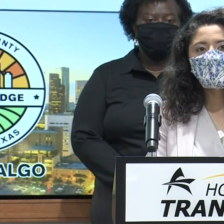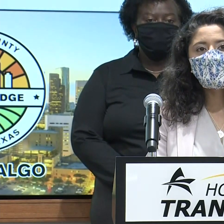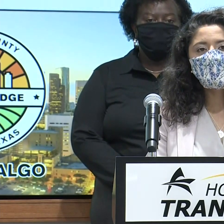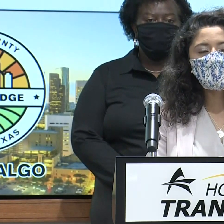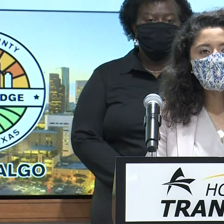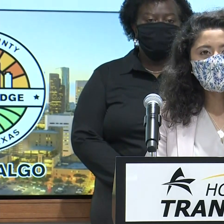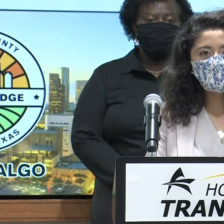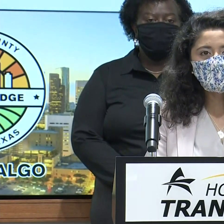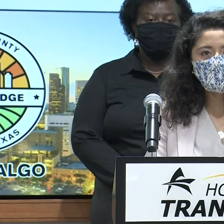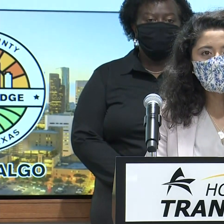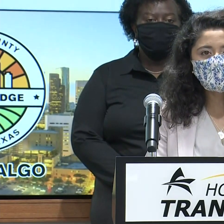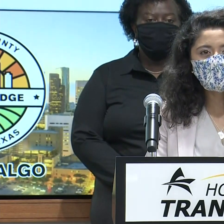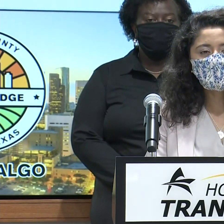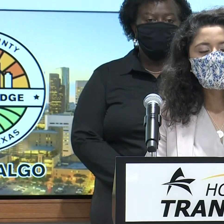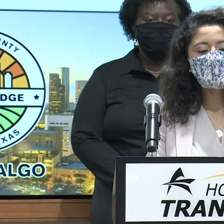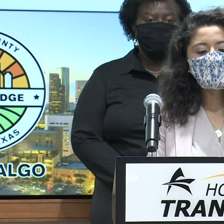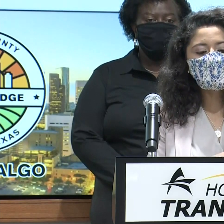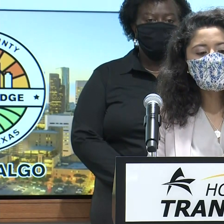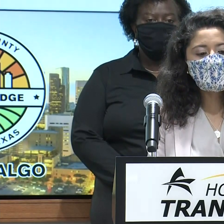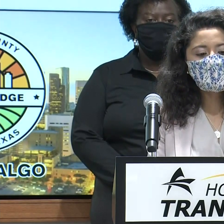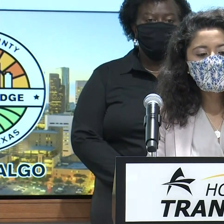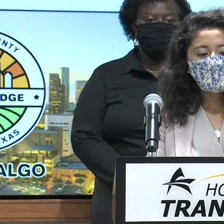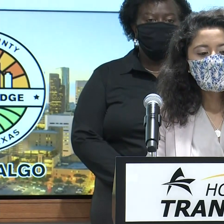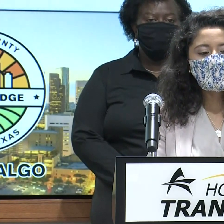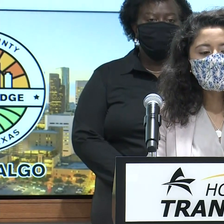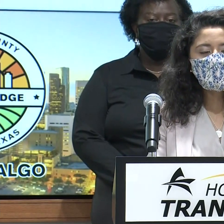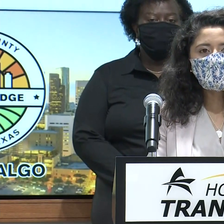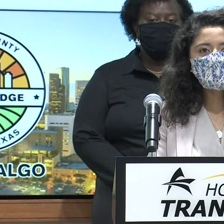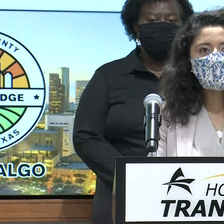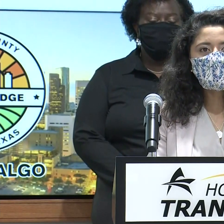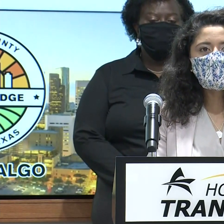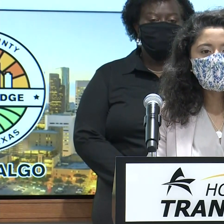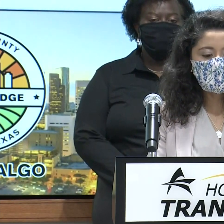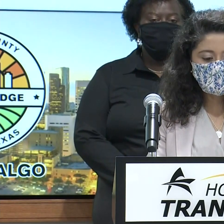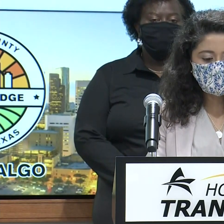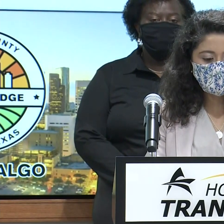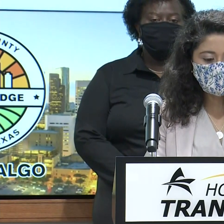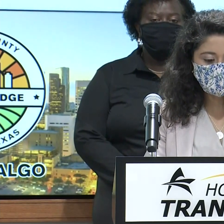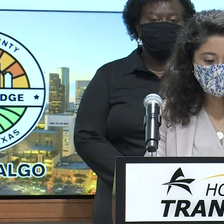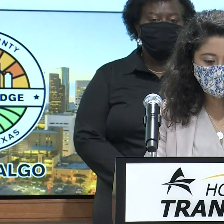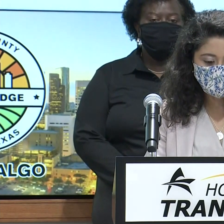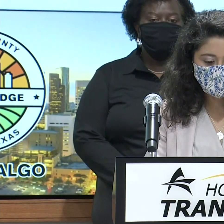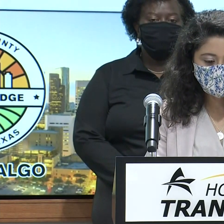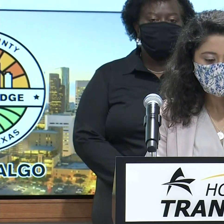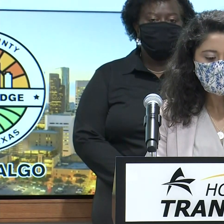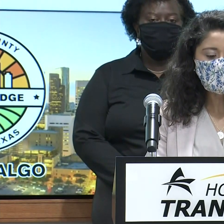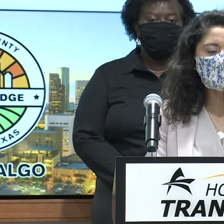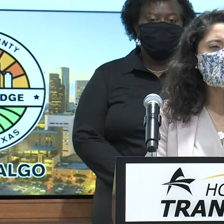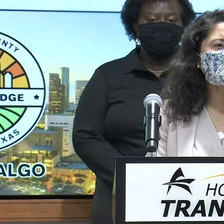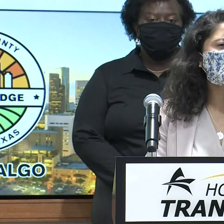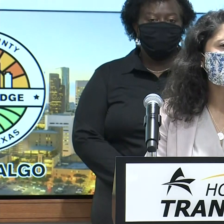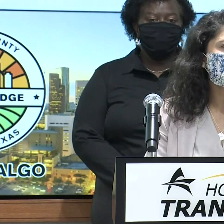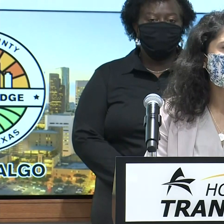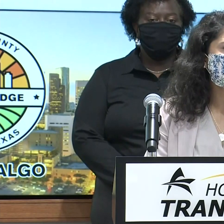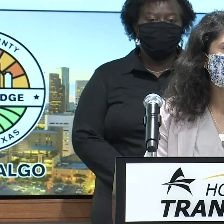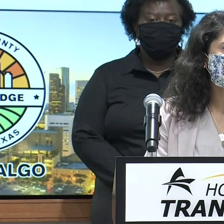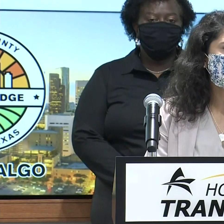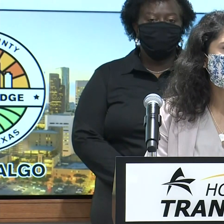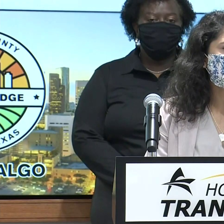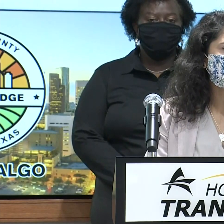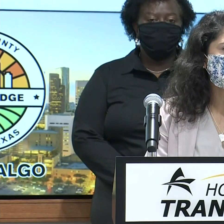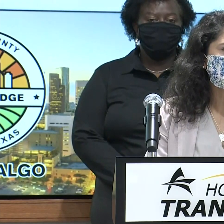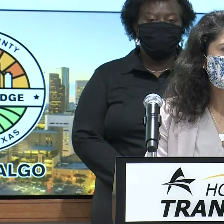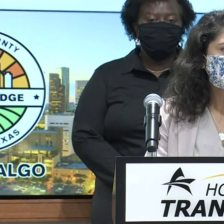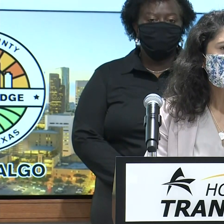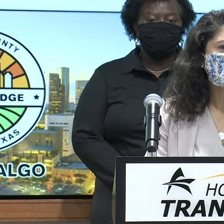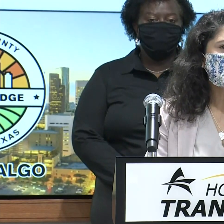comparación de la contaminación base para comparar a lo que se ve durante un desastre. Recuerdan, durante el incendio